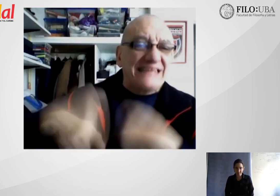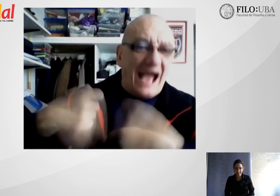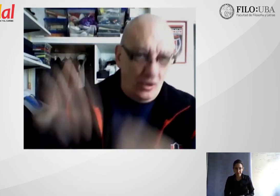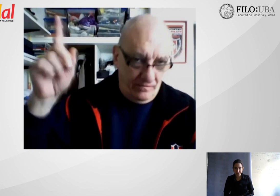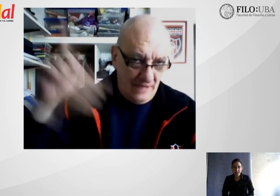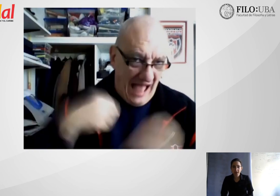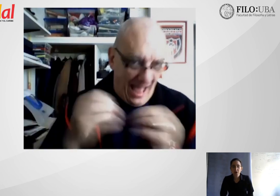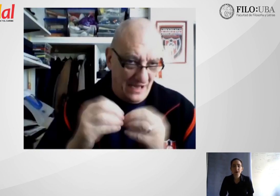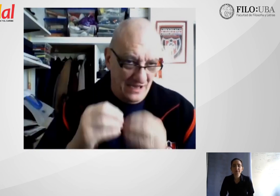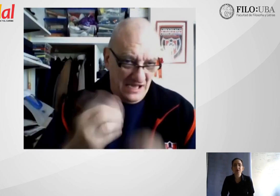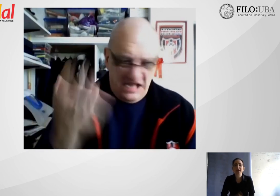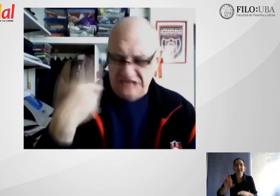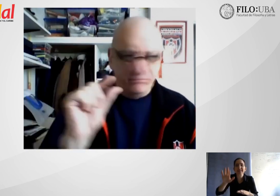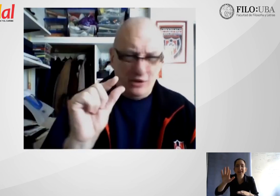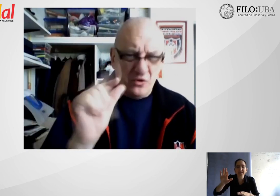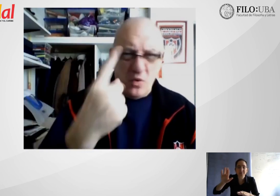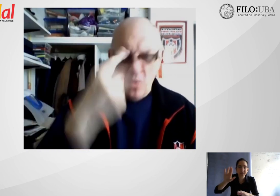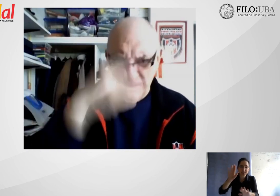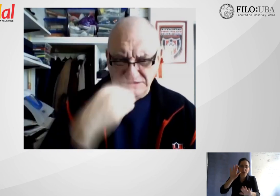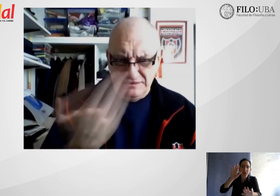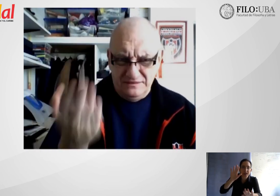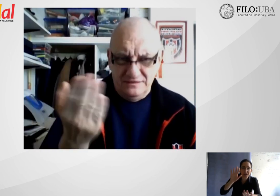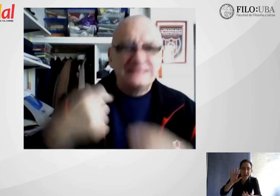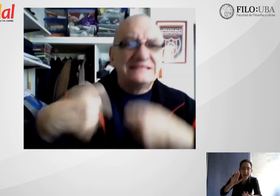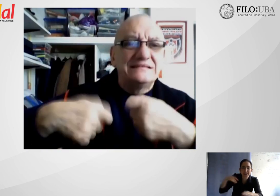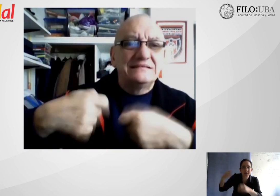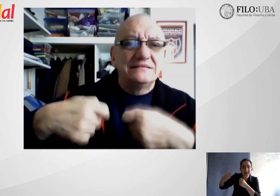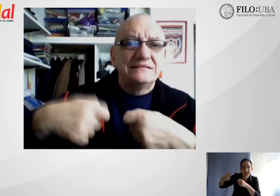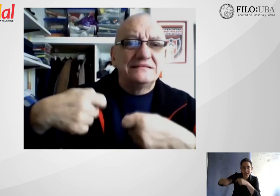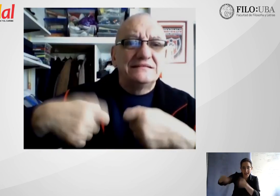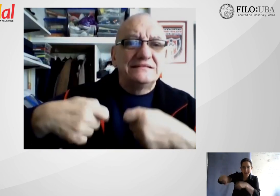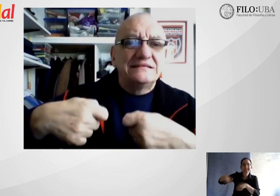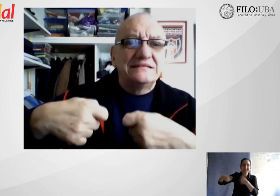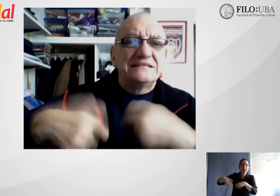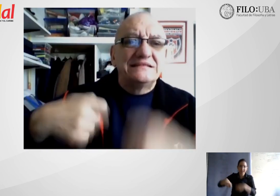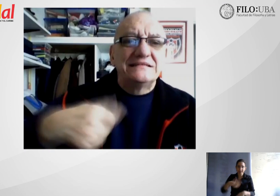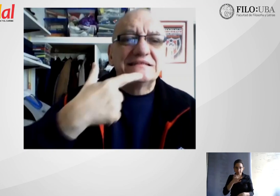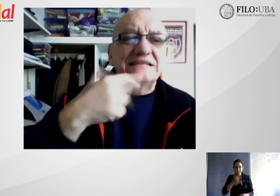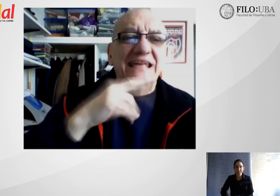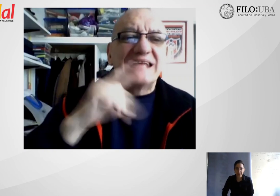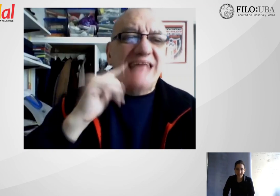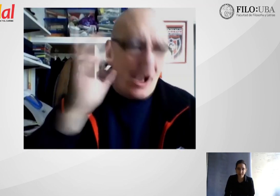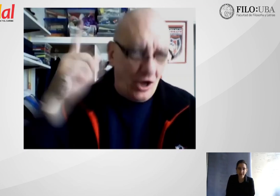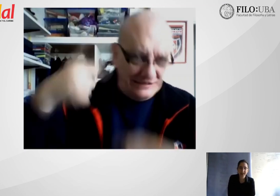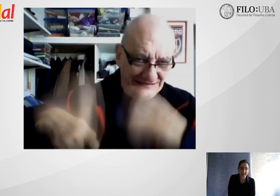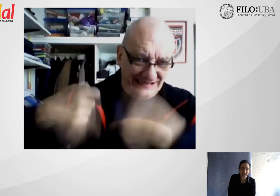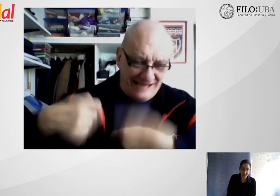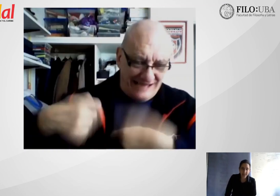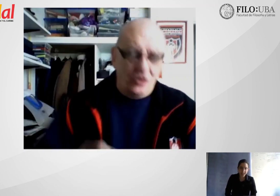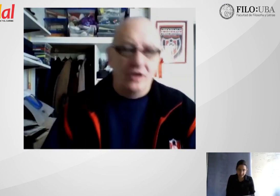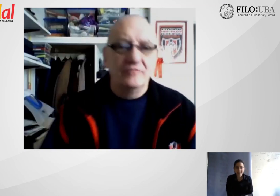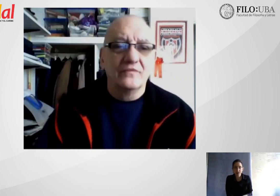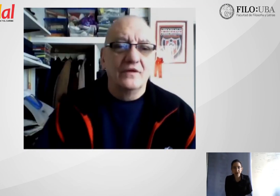amigo. Un amigo que está en... Esperen que se cortó la... En Santiago del Estero. Ahí ya vi la